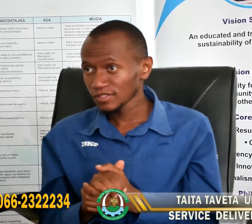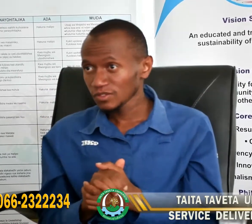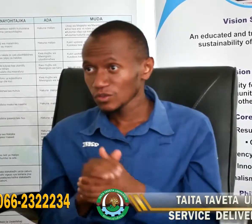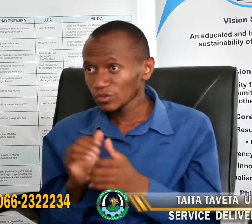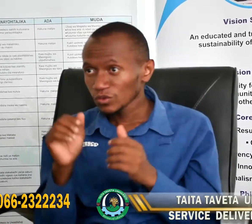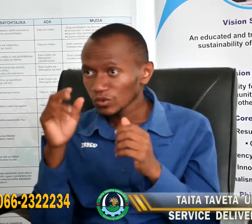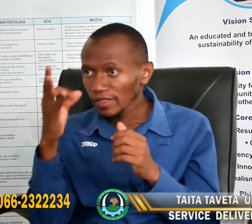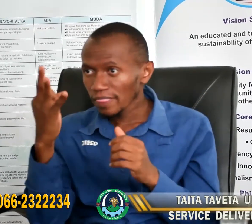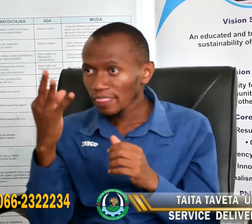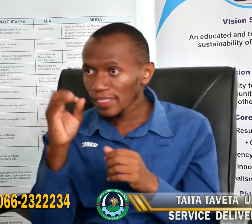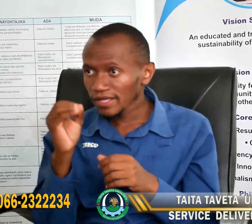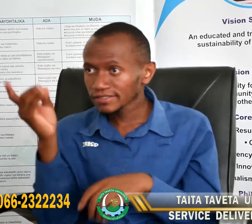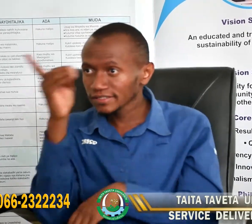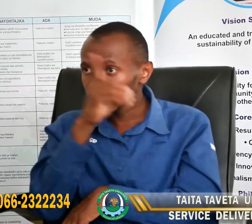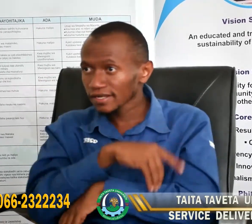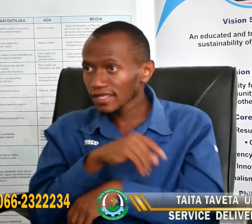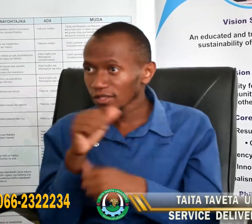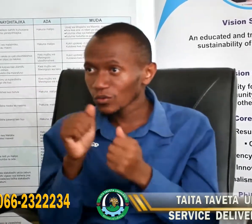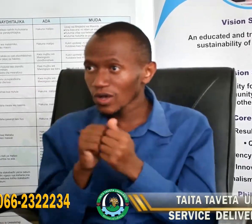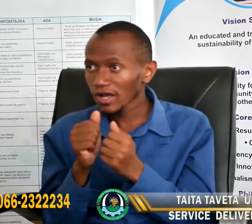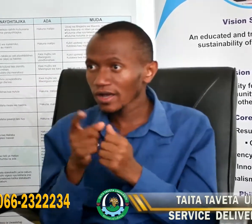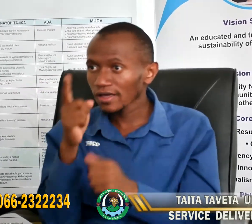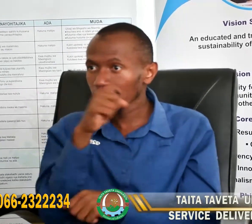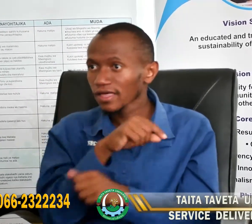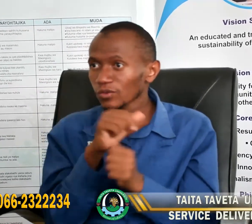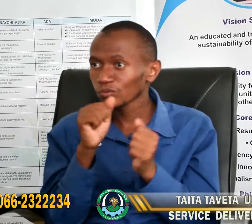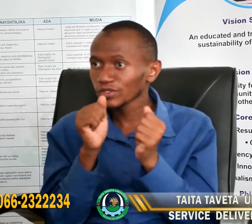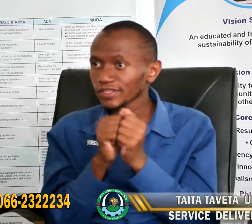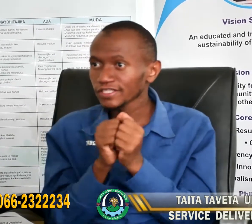Muda, kukamilishwa ndani ya siku 30 za kazi.